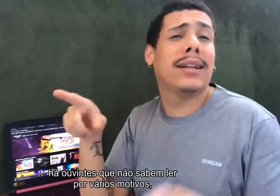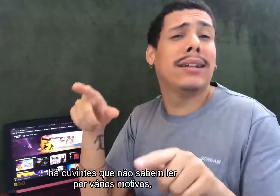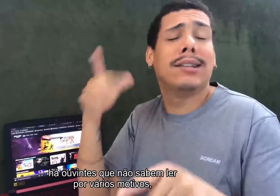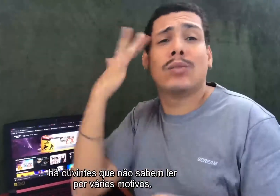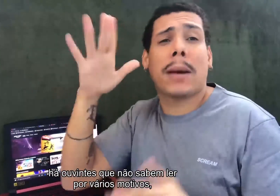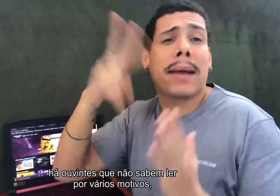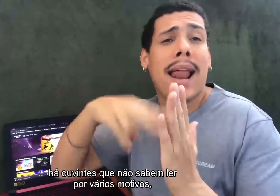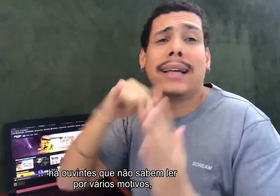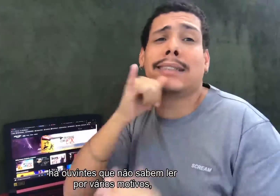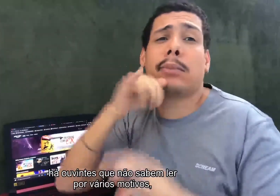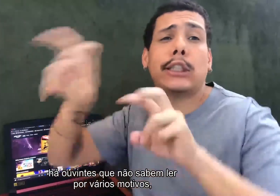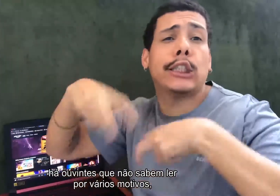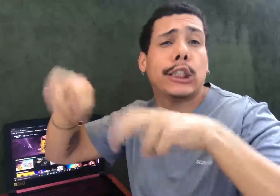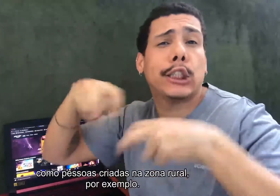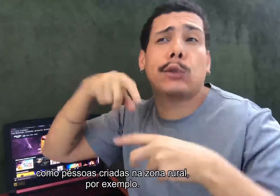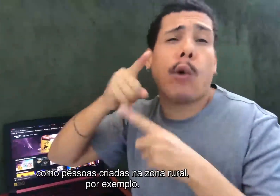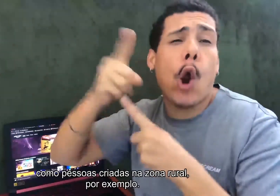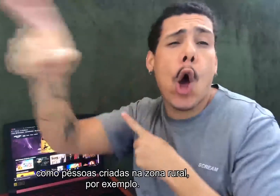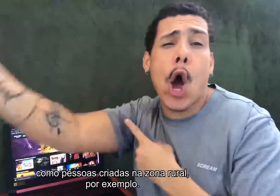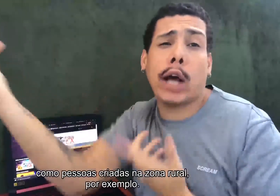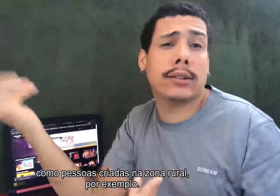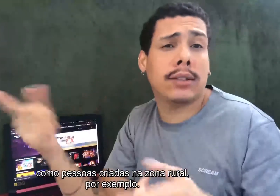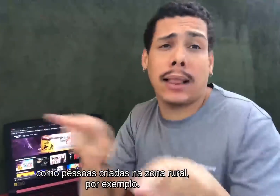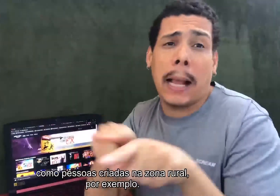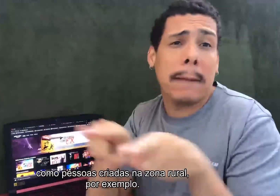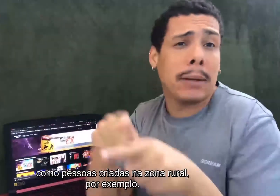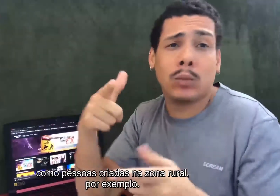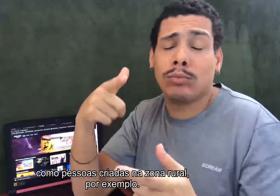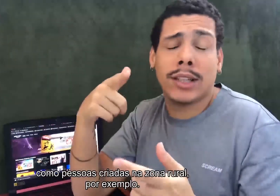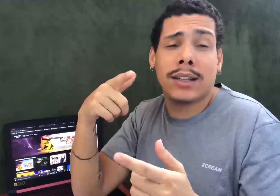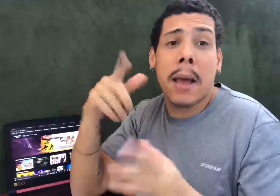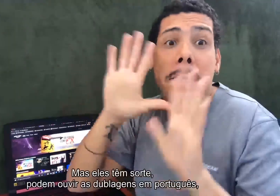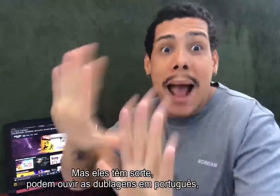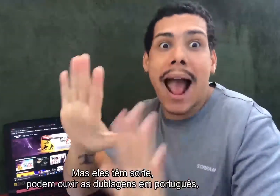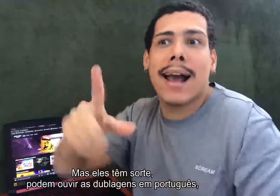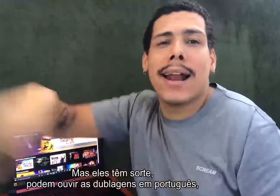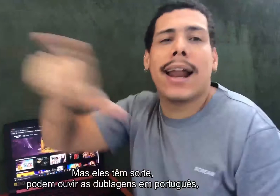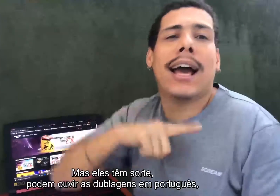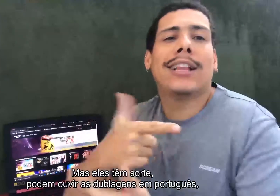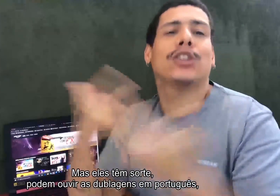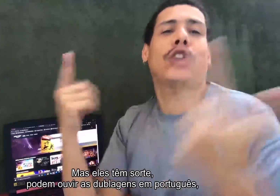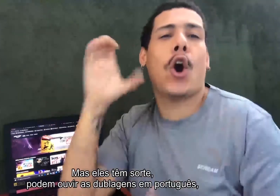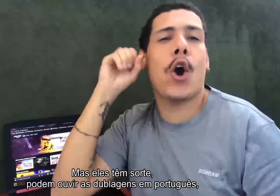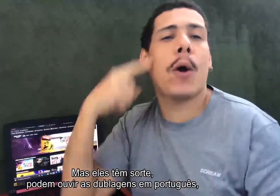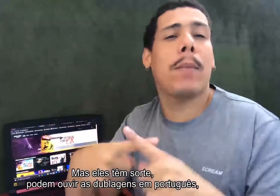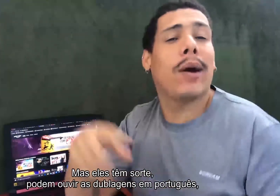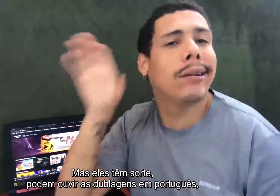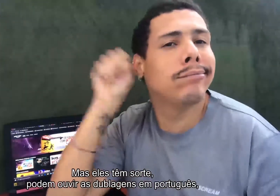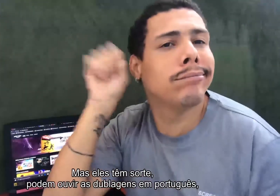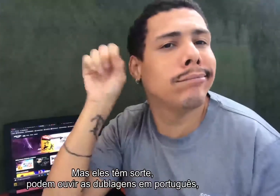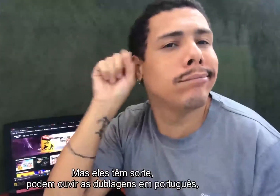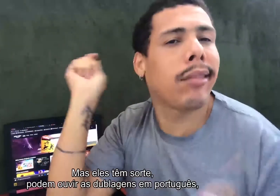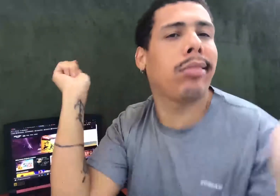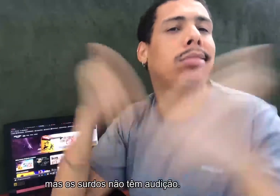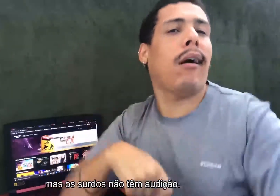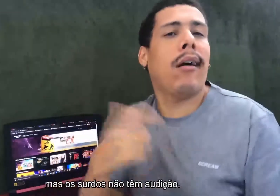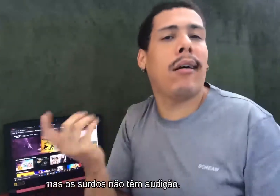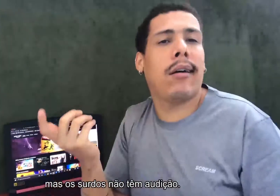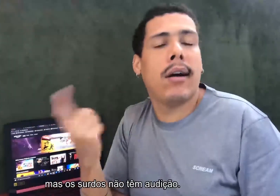vários motivos, como pessoas criadas na zona rural, por exemplo. Mas eles têm sorte, podem ouvir as dublagens em português, mas